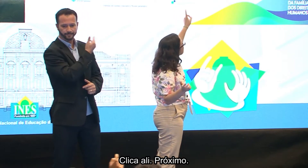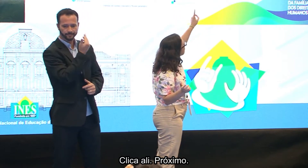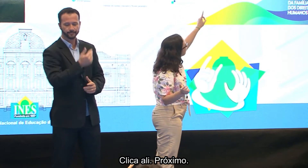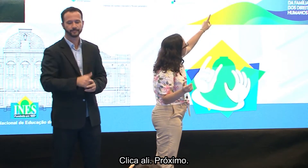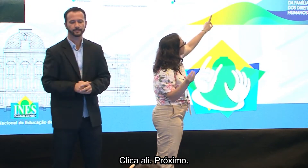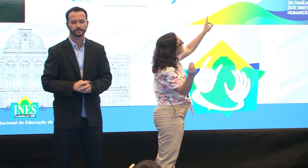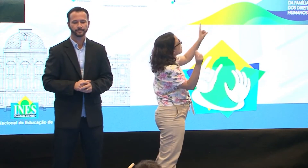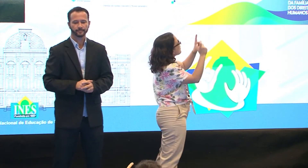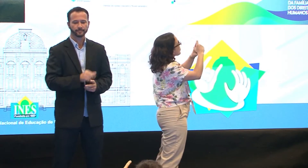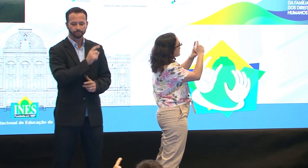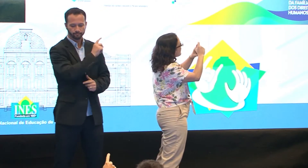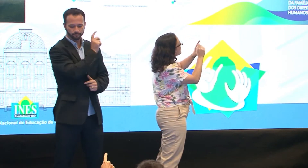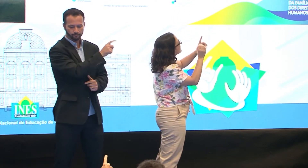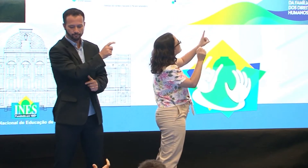próximo.